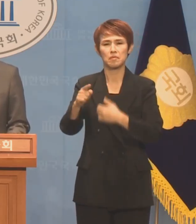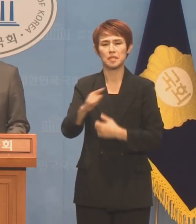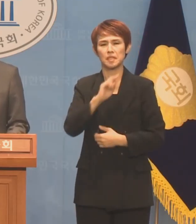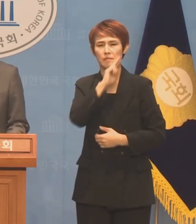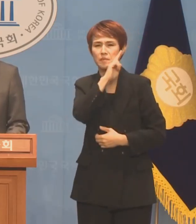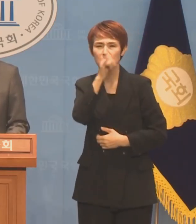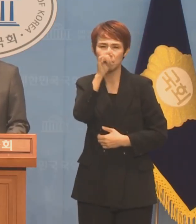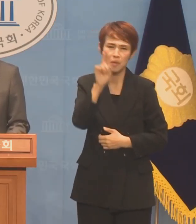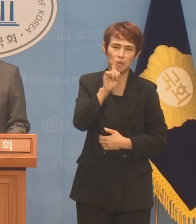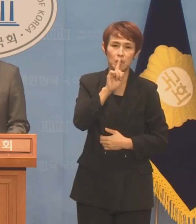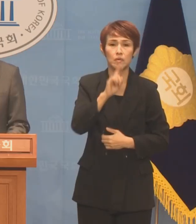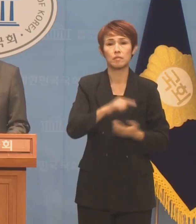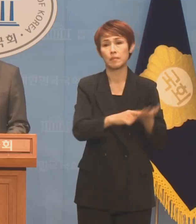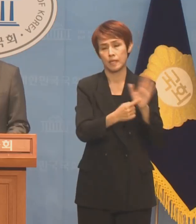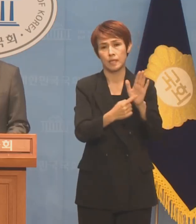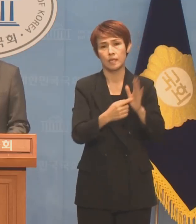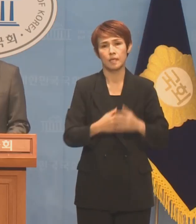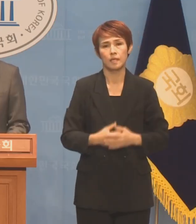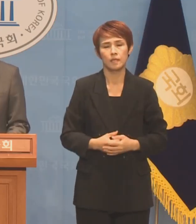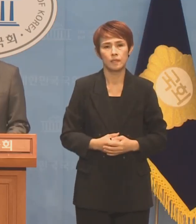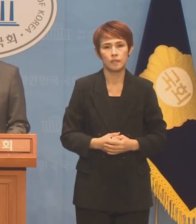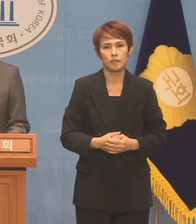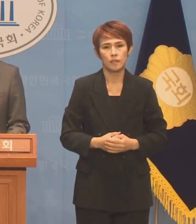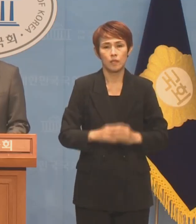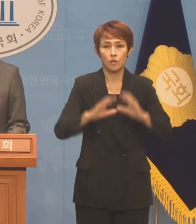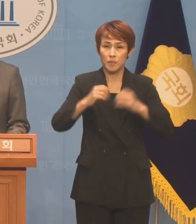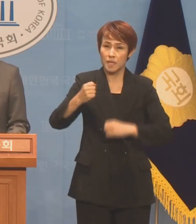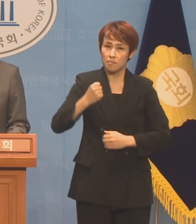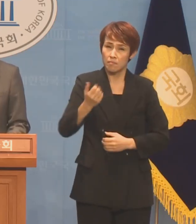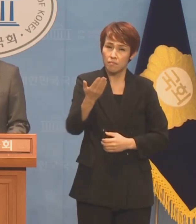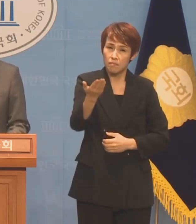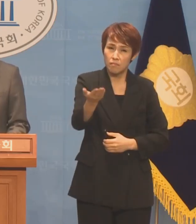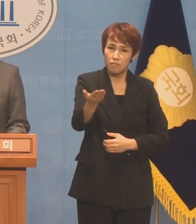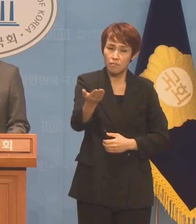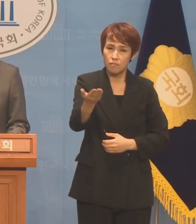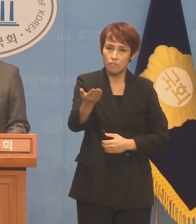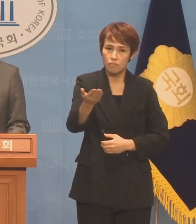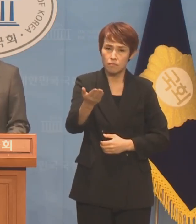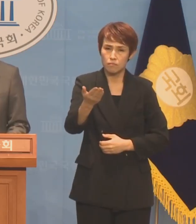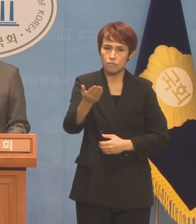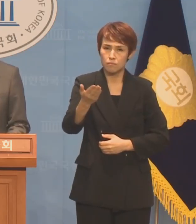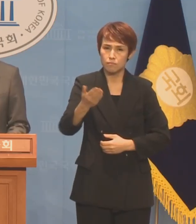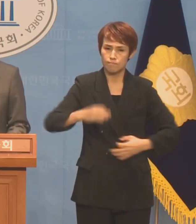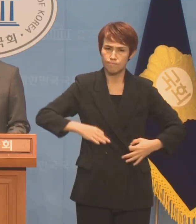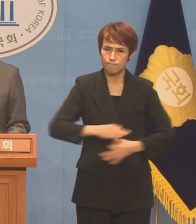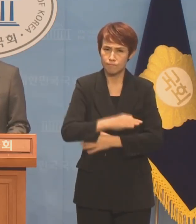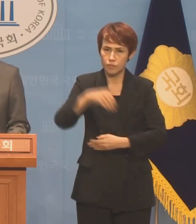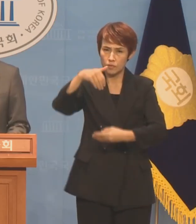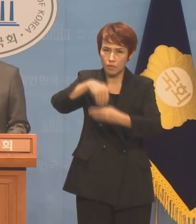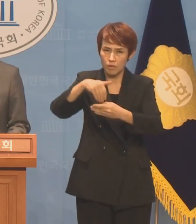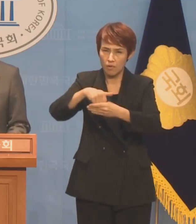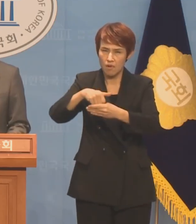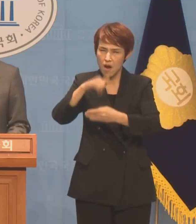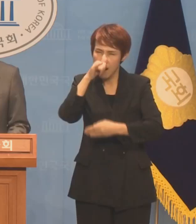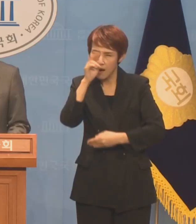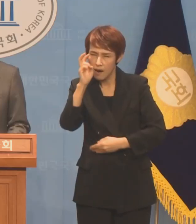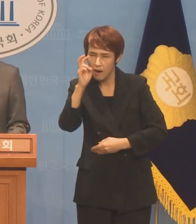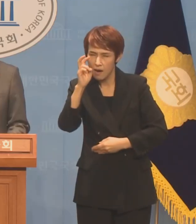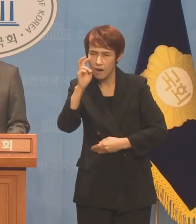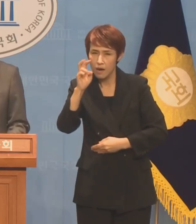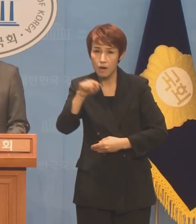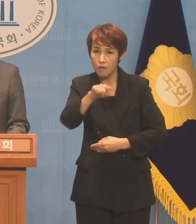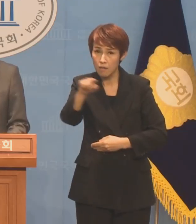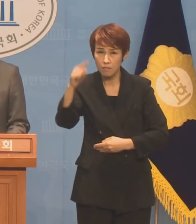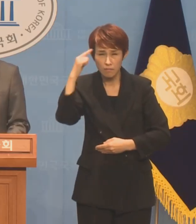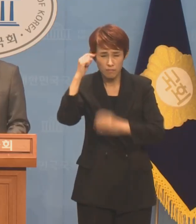있습니다. 설마 국민의힘마저 부정선거의 집단적인 망상에 빠져 있는 것입니까?